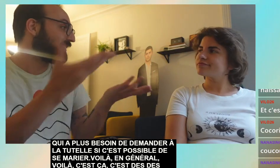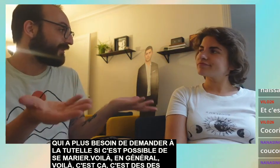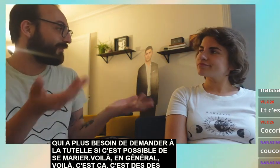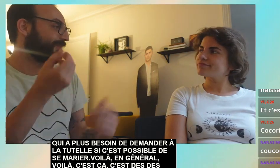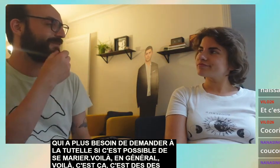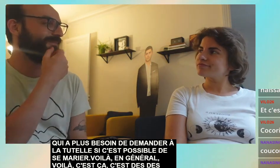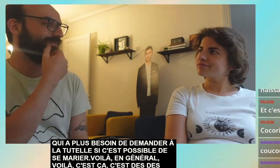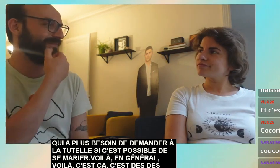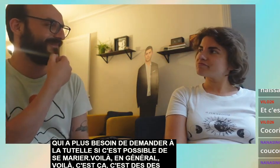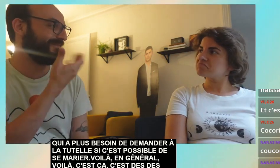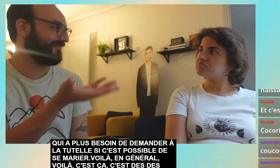hein, si tu veux.